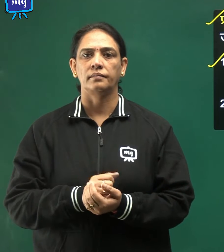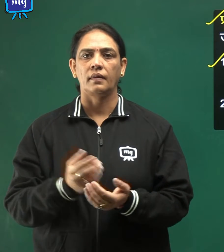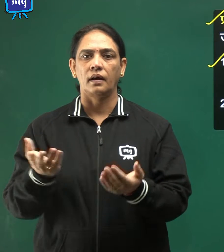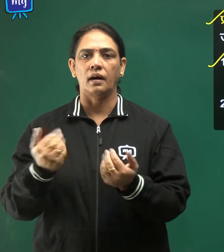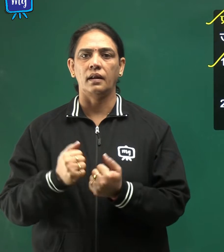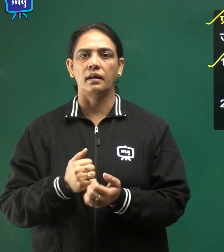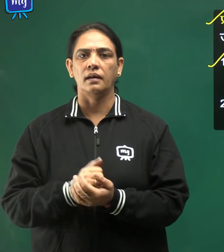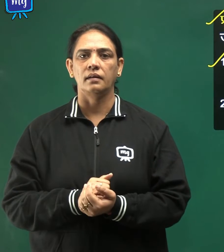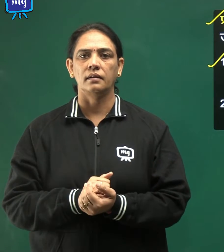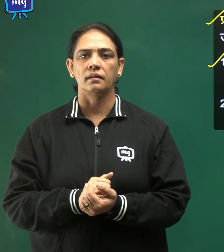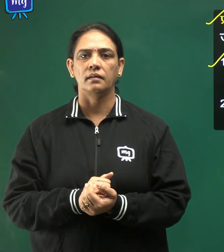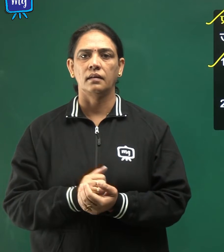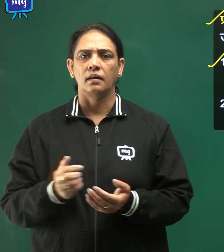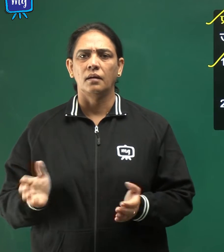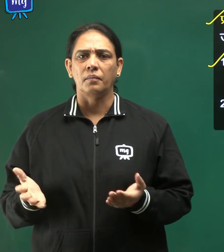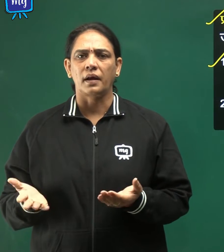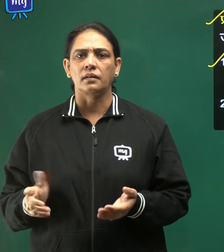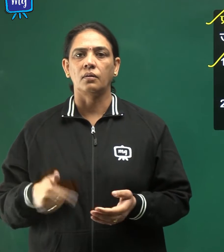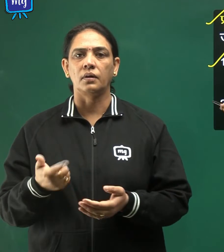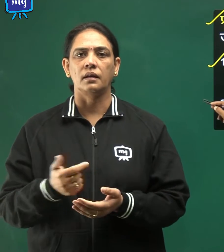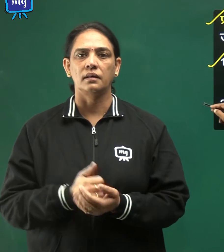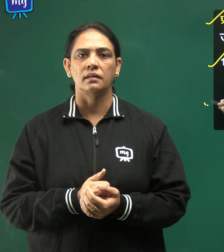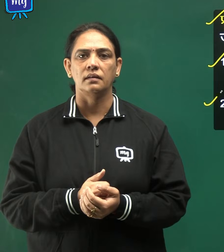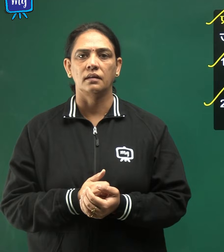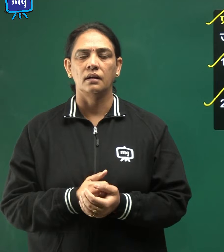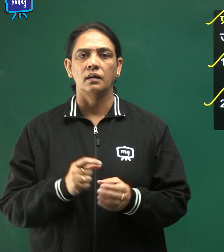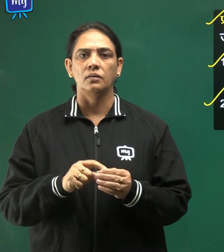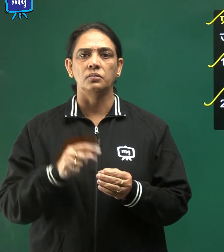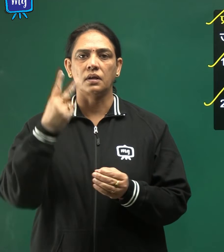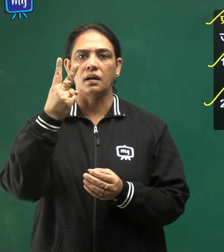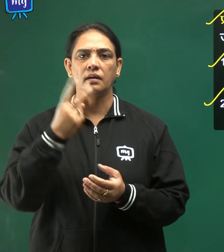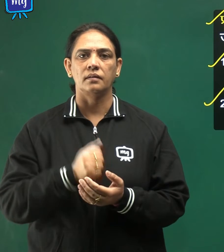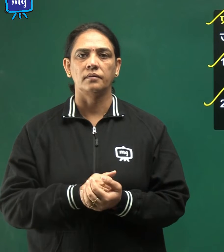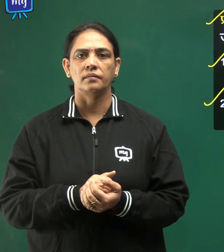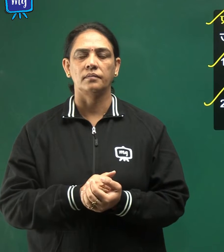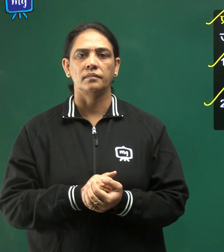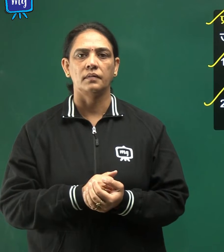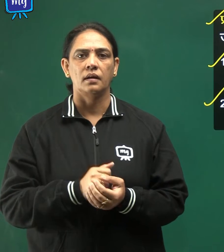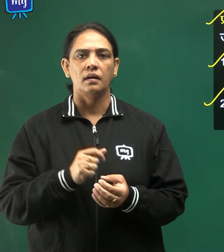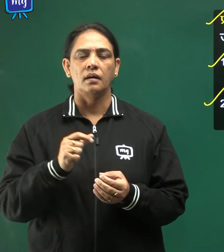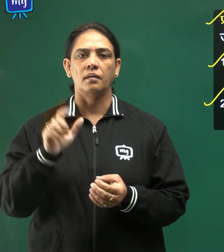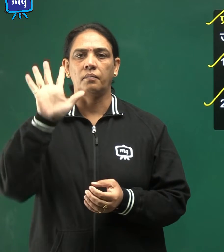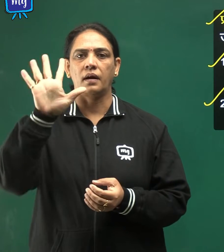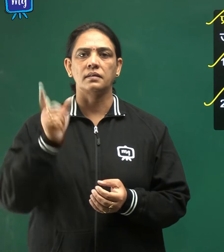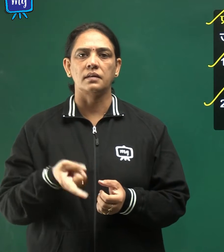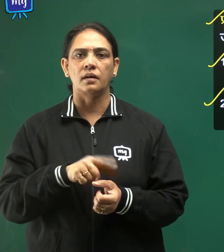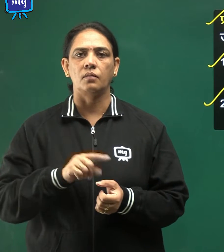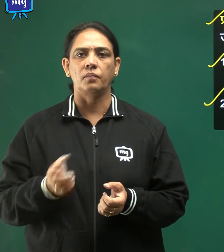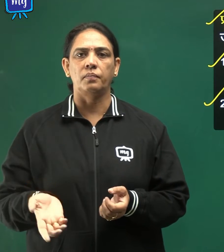आने की प्रायिकता होगी। दूसरा, 5 से ऊपर